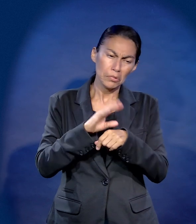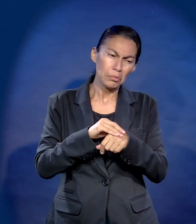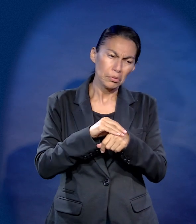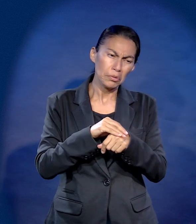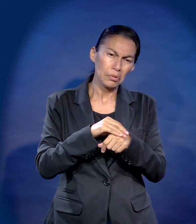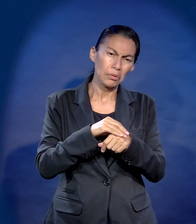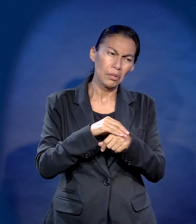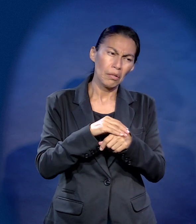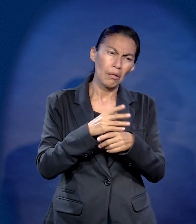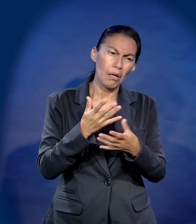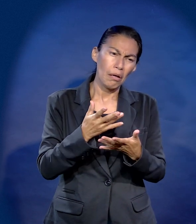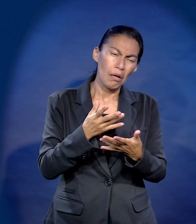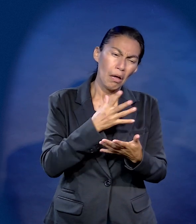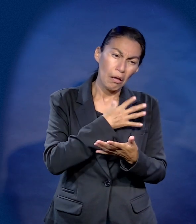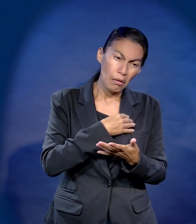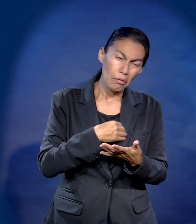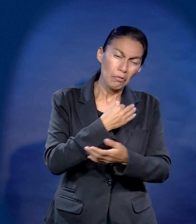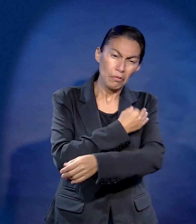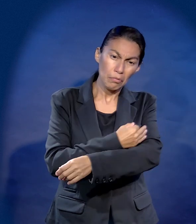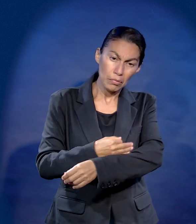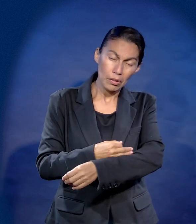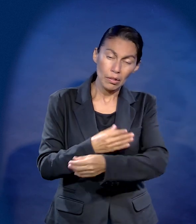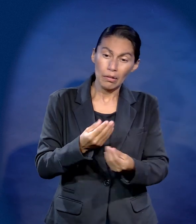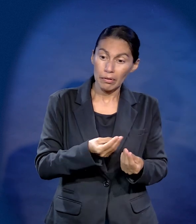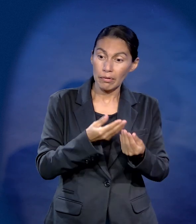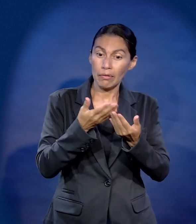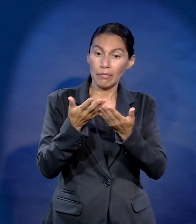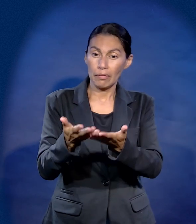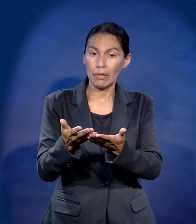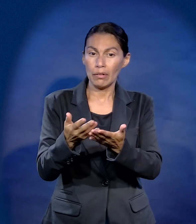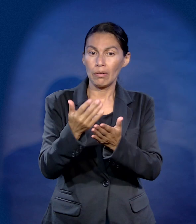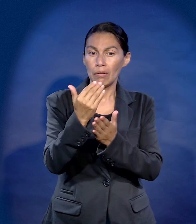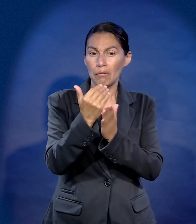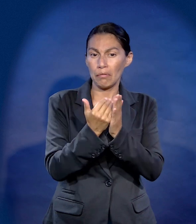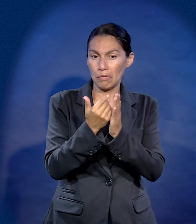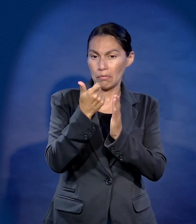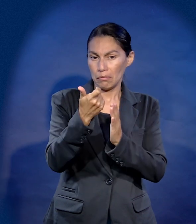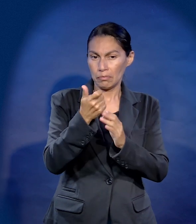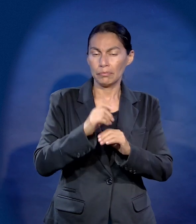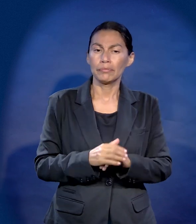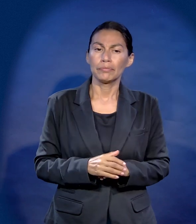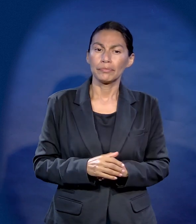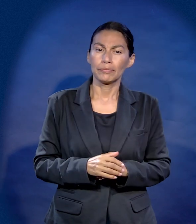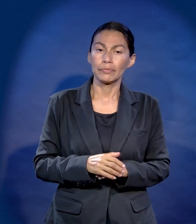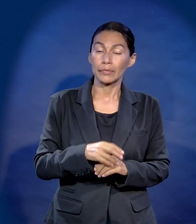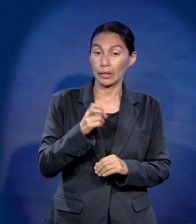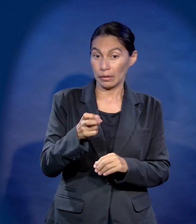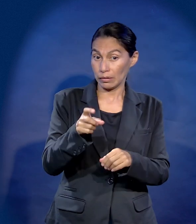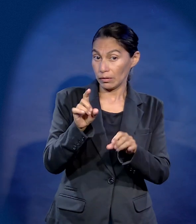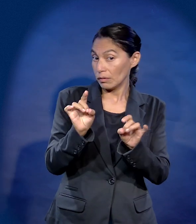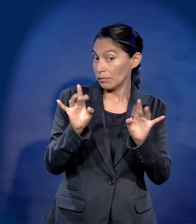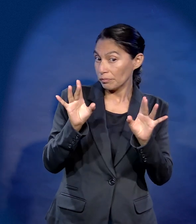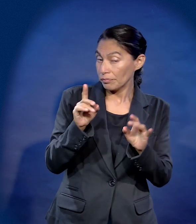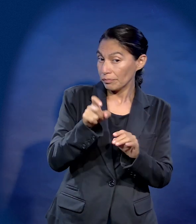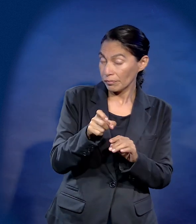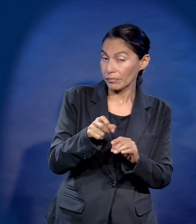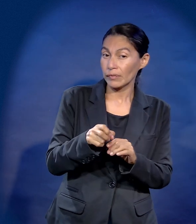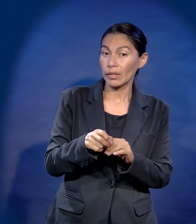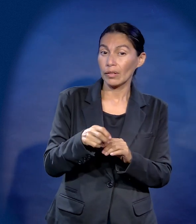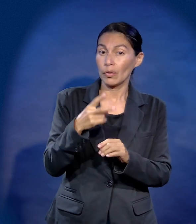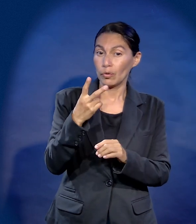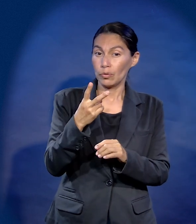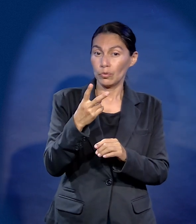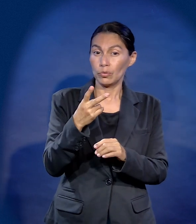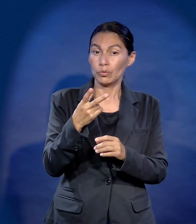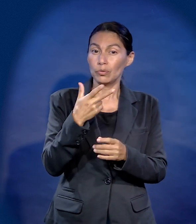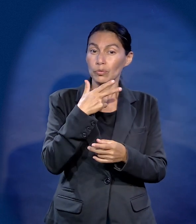los pilotos poder llevar a sus familiares cada cierto tiempo con descuentos especiales. Ese día, los dos hijos adolescentes del piloto